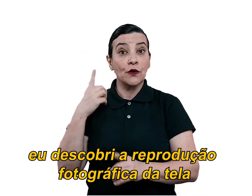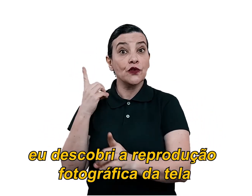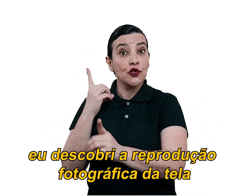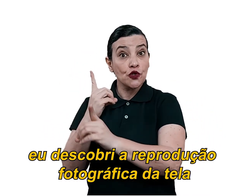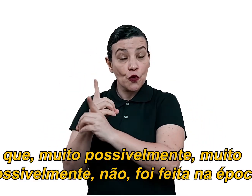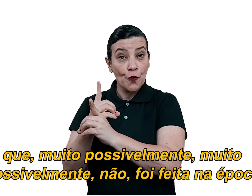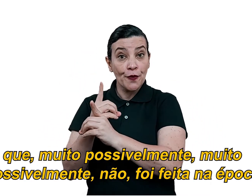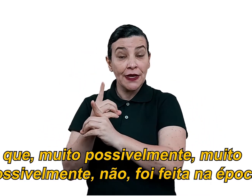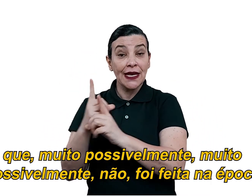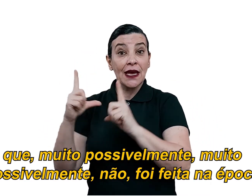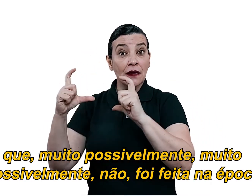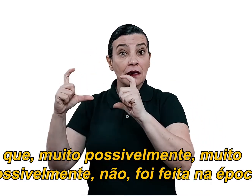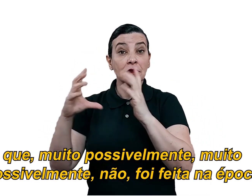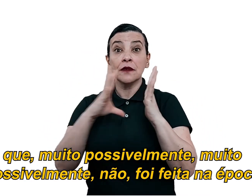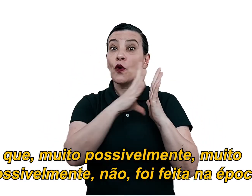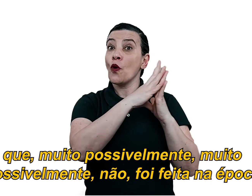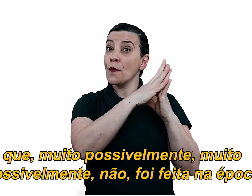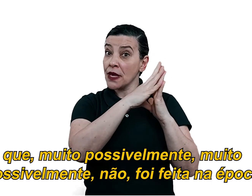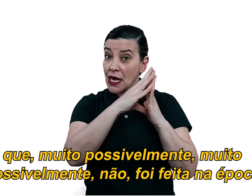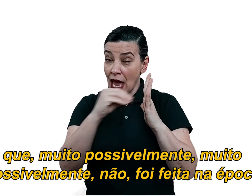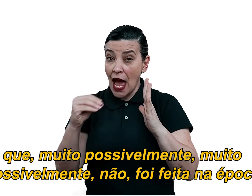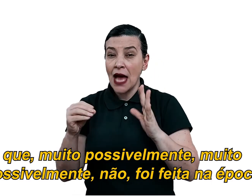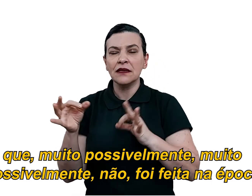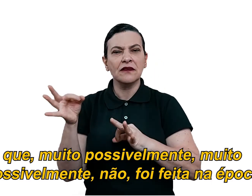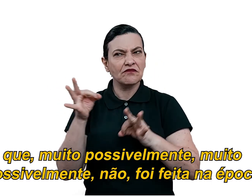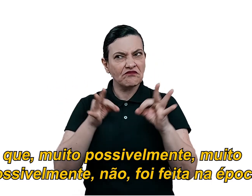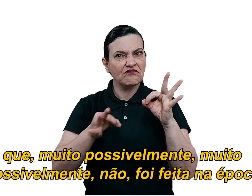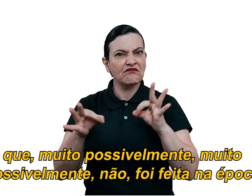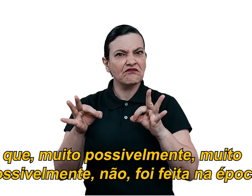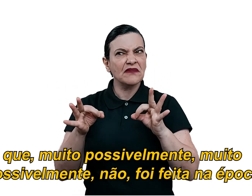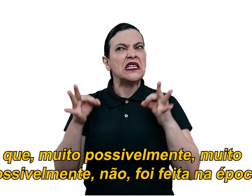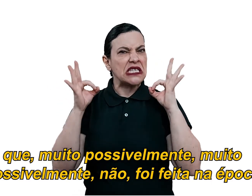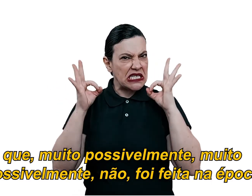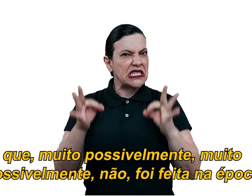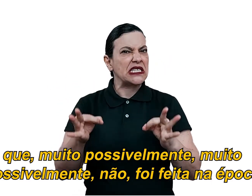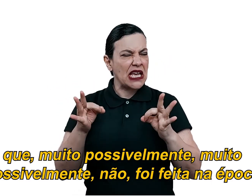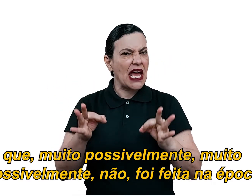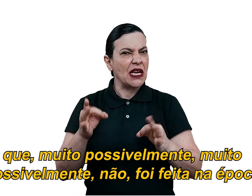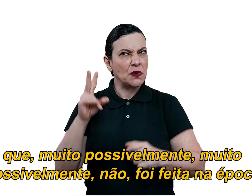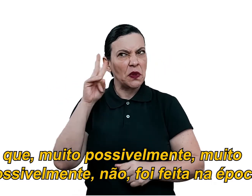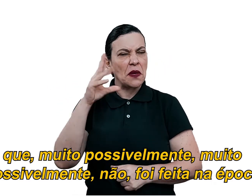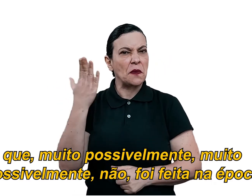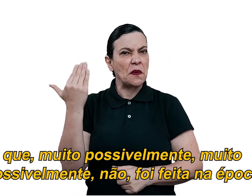tela, que muito possivelmente foi feita, foi feita, né, na época,